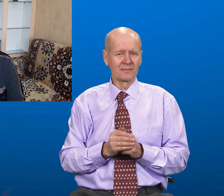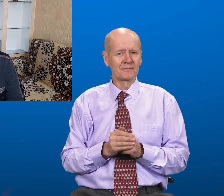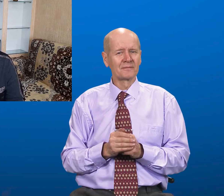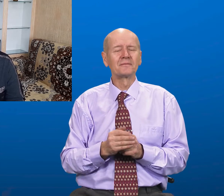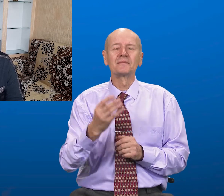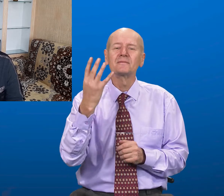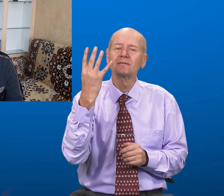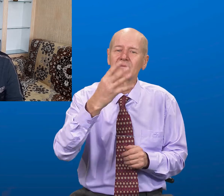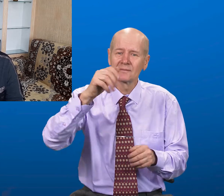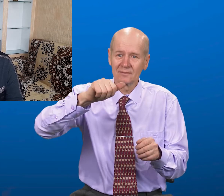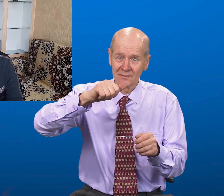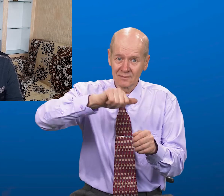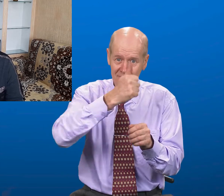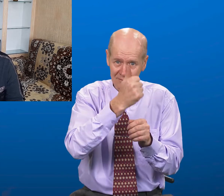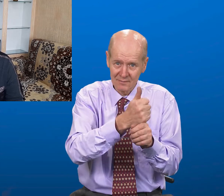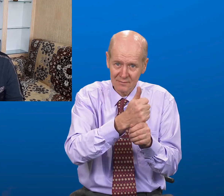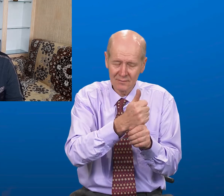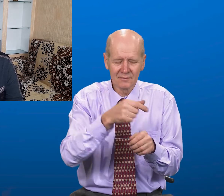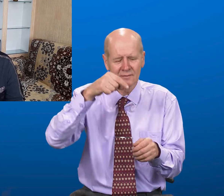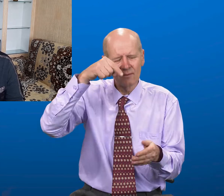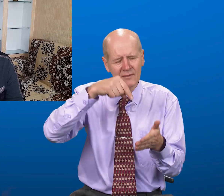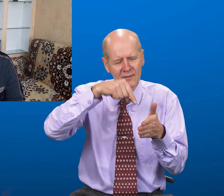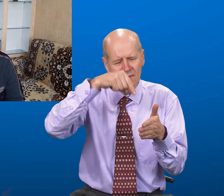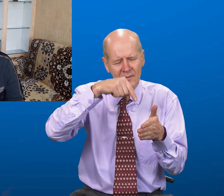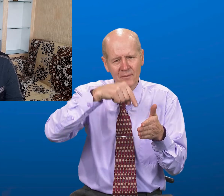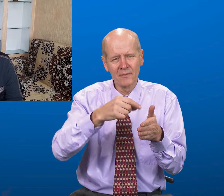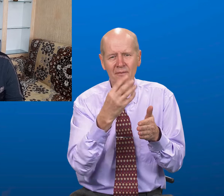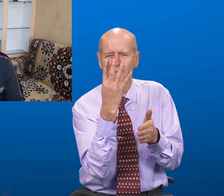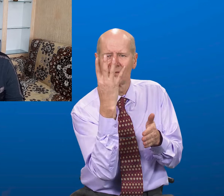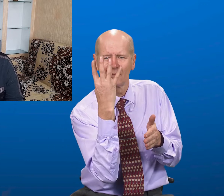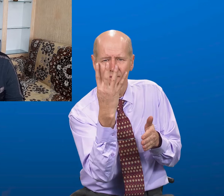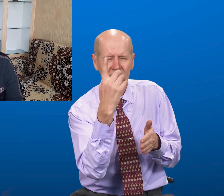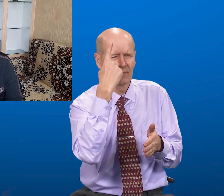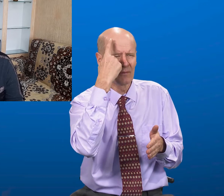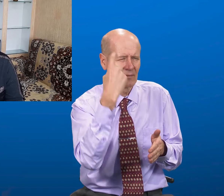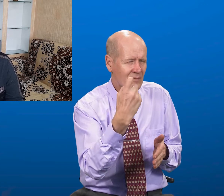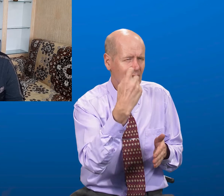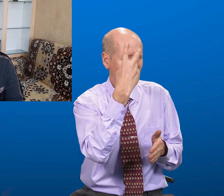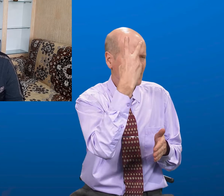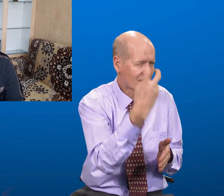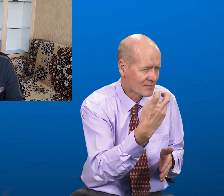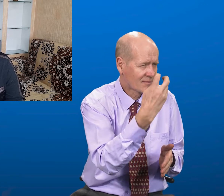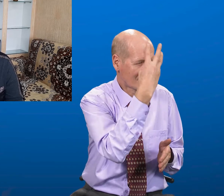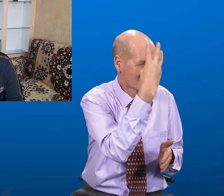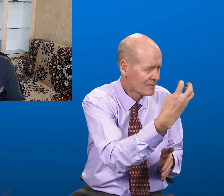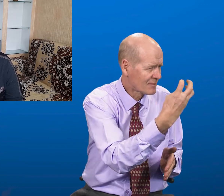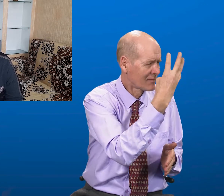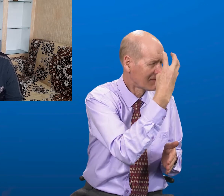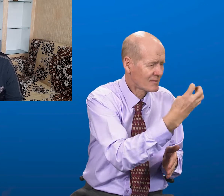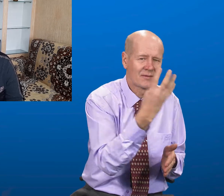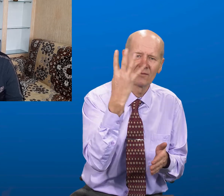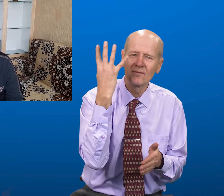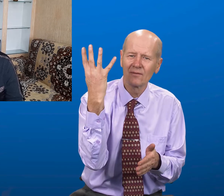главе содержатся 4 вести от Бога, которые Он желает, чтобы некто передал Его народу. Давайте